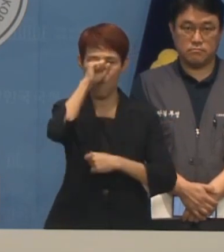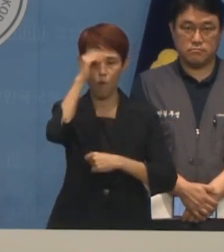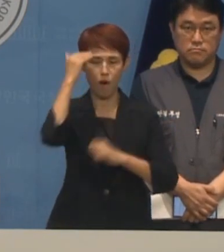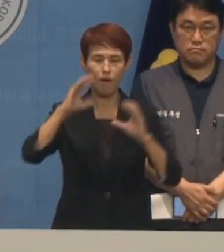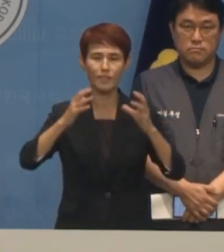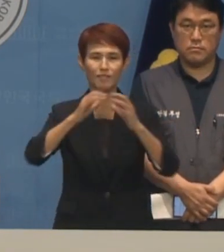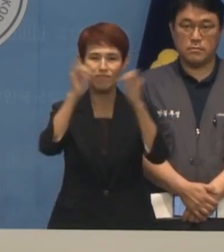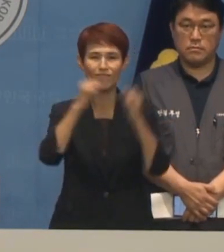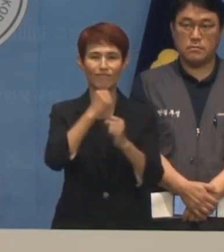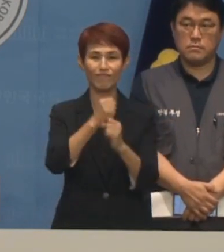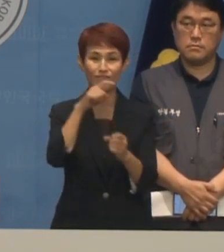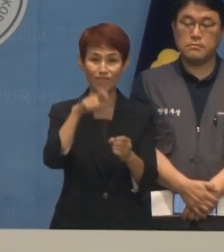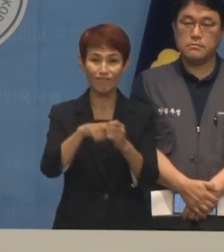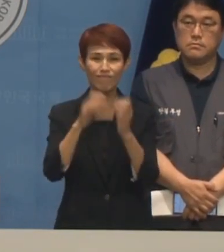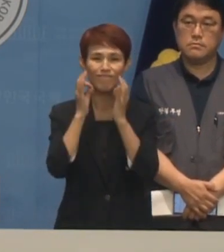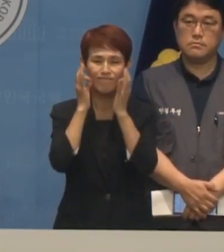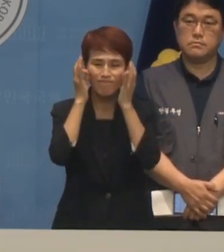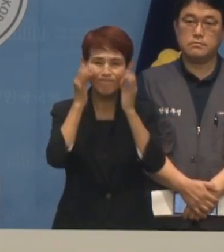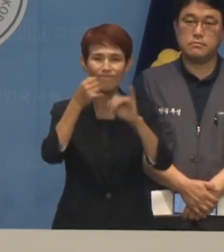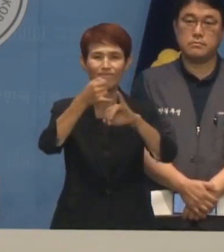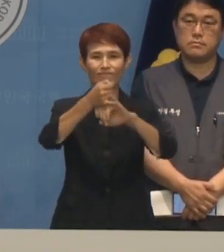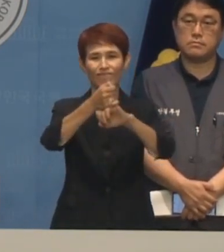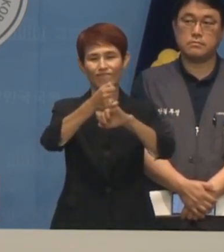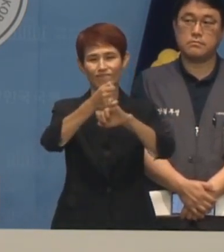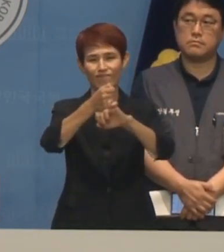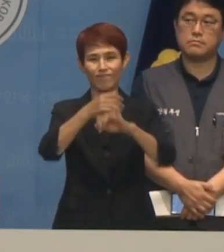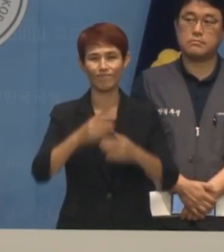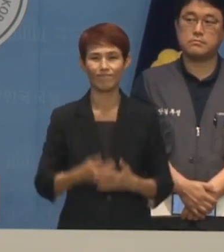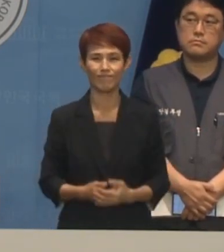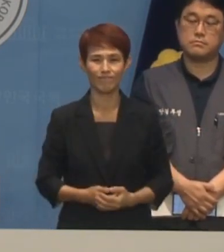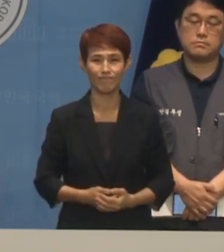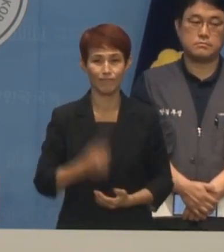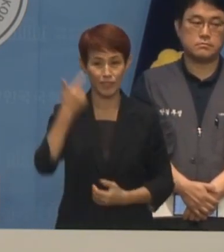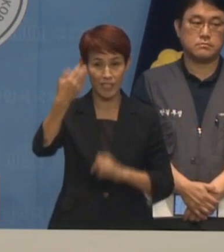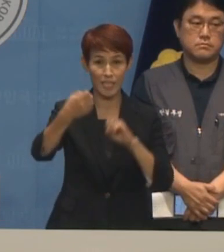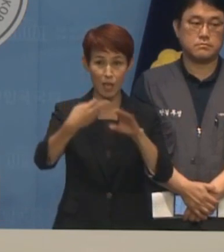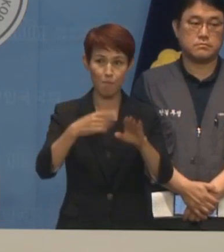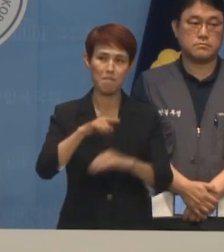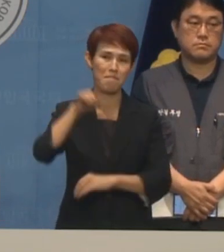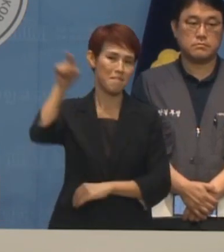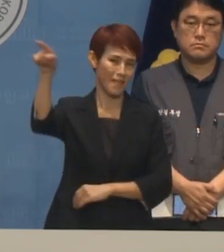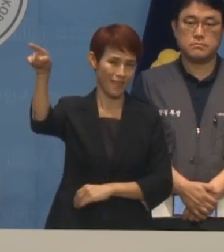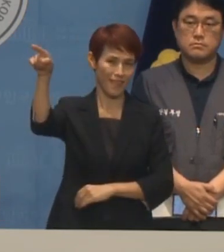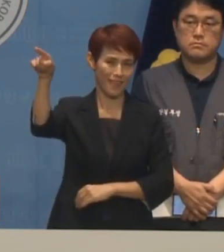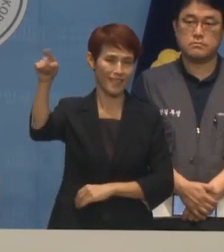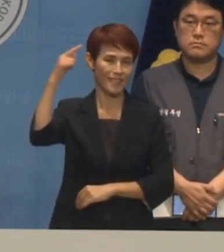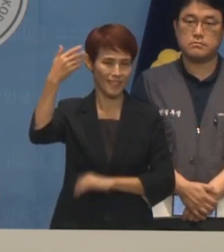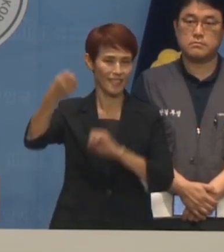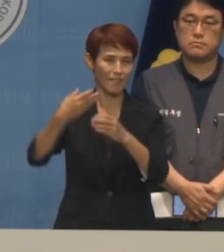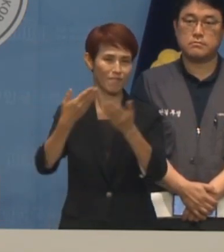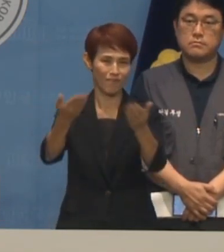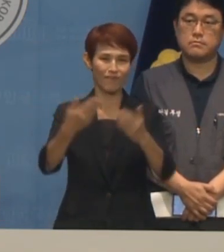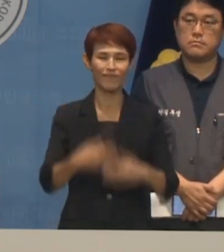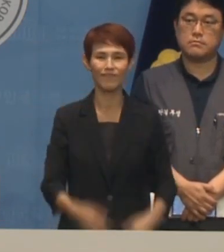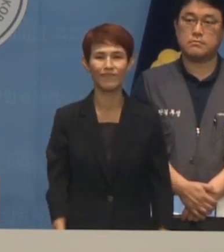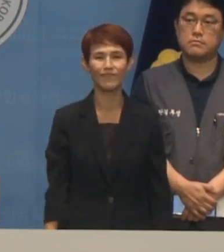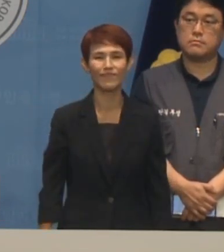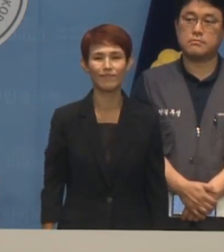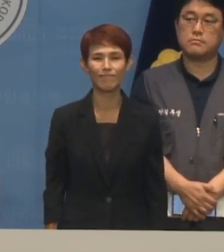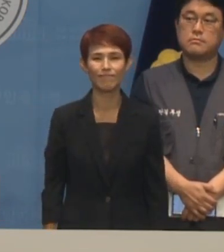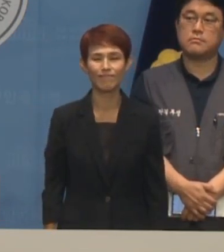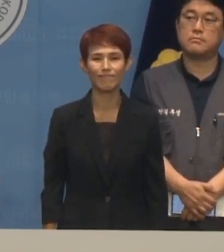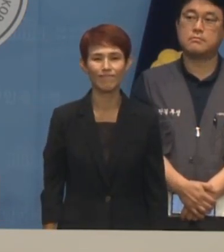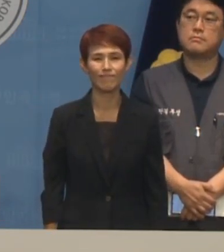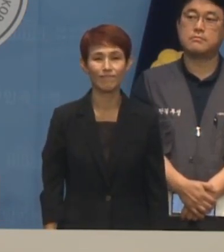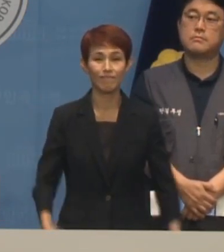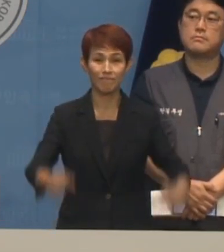위해 앞으로도 계속 함께 노력하겠습니다. 관련 질의응답은 기자회견 종료 후에 바깥에서 진행을 하도록 하겠습니다. 다시